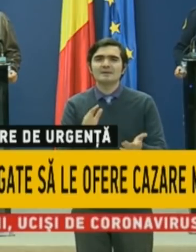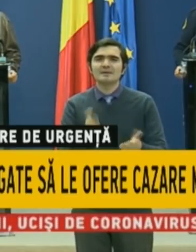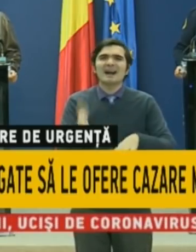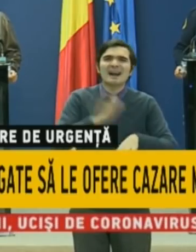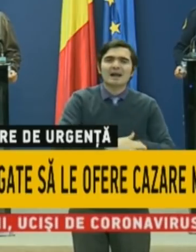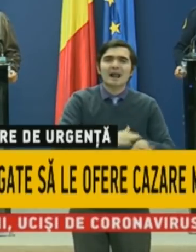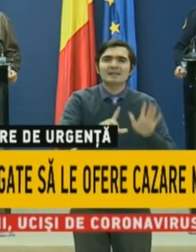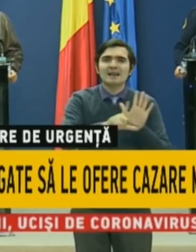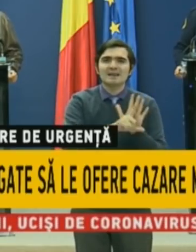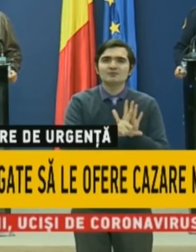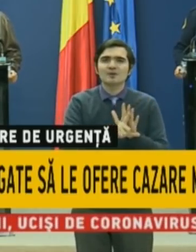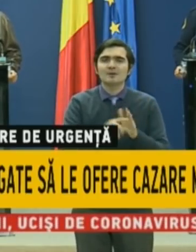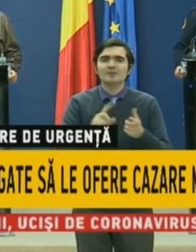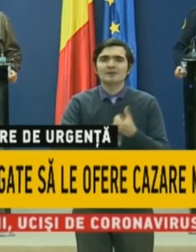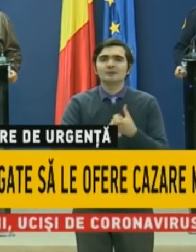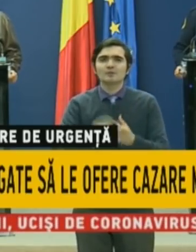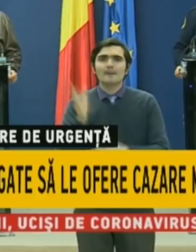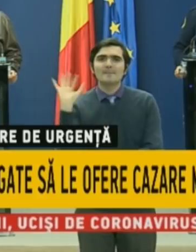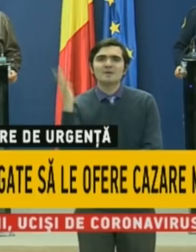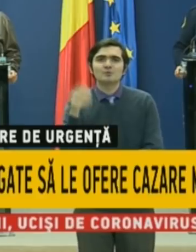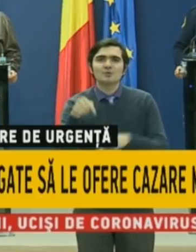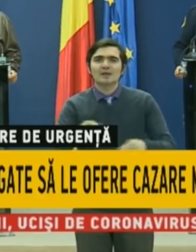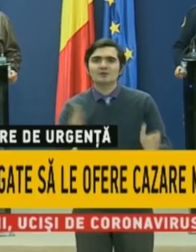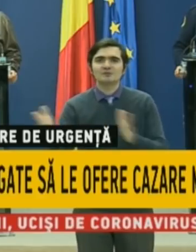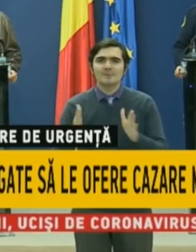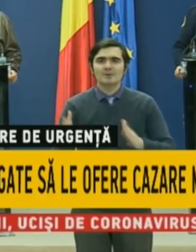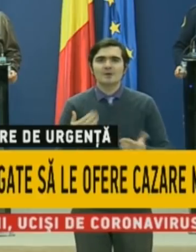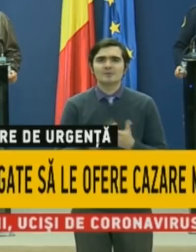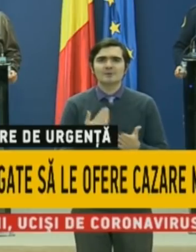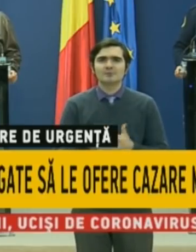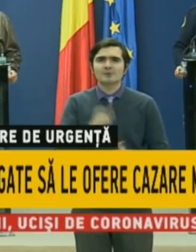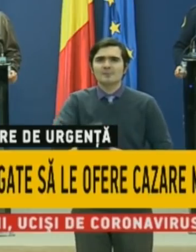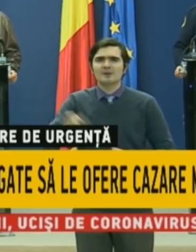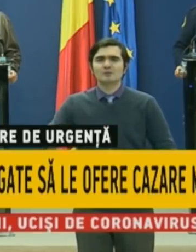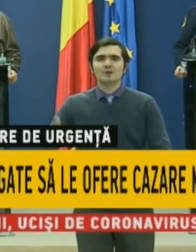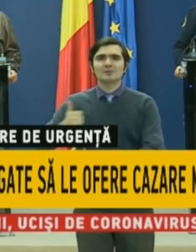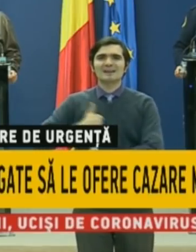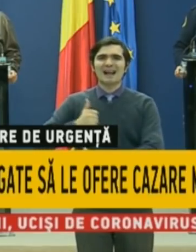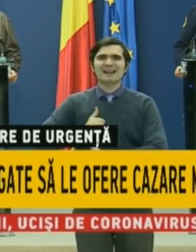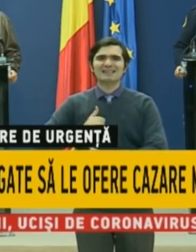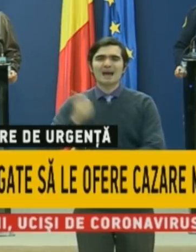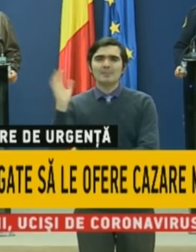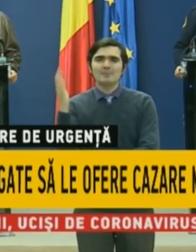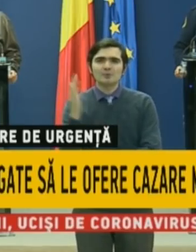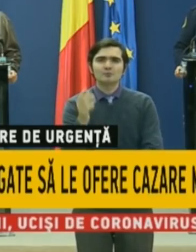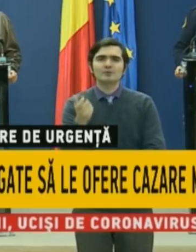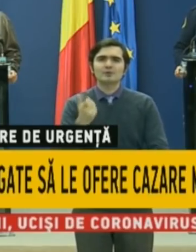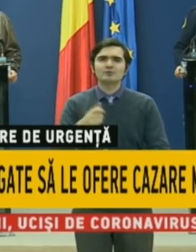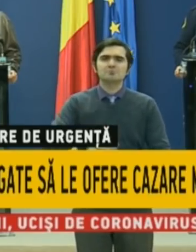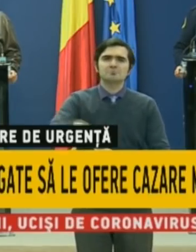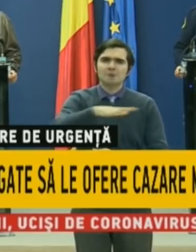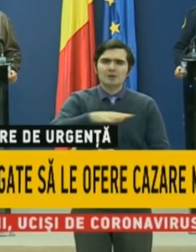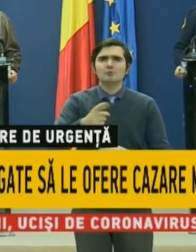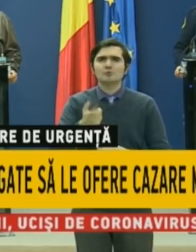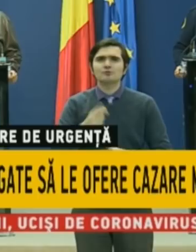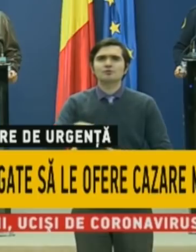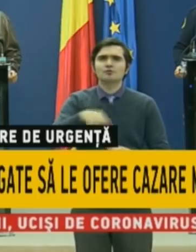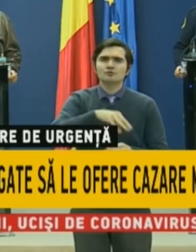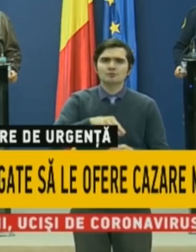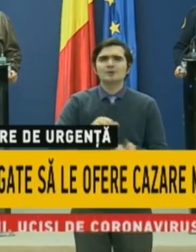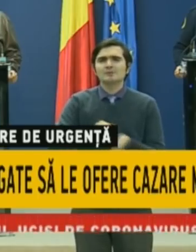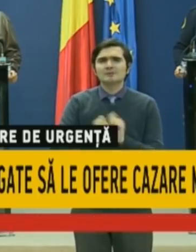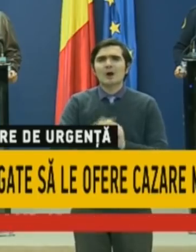infracțiunile silvice în această perioadă, în sensul că personalul gărzilor forestiere, teritoriale și județene, sau